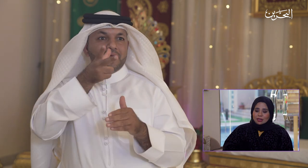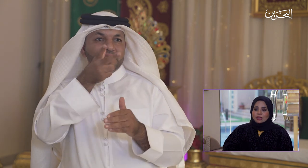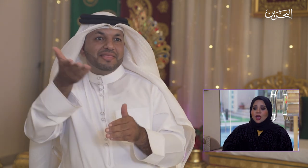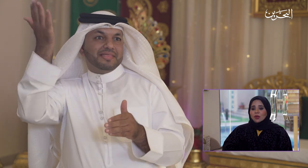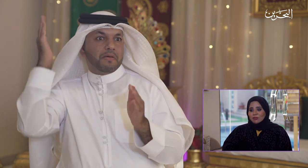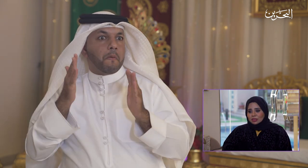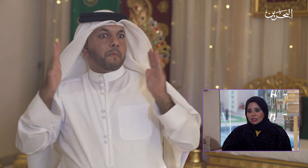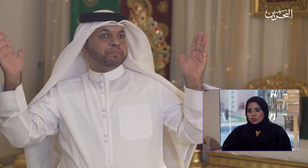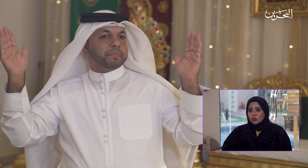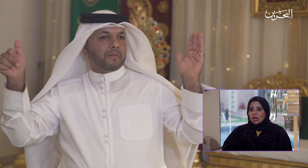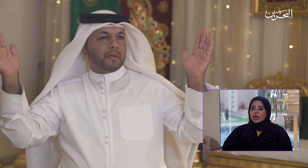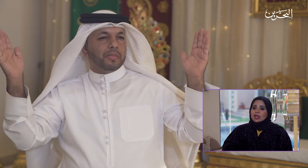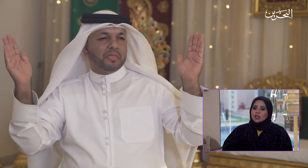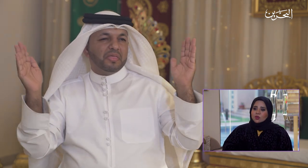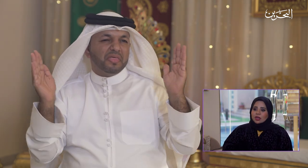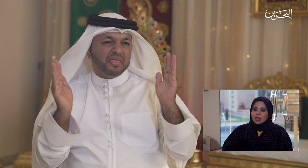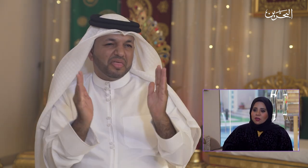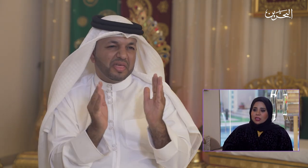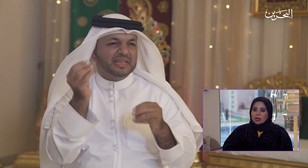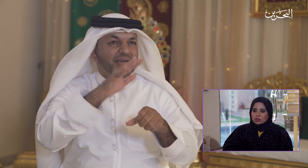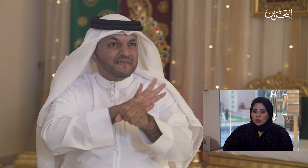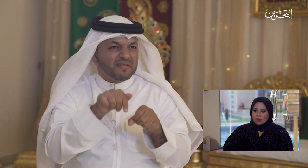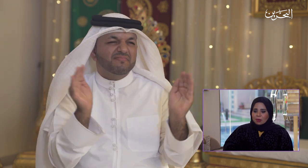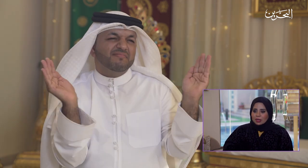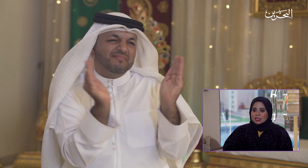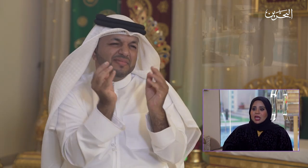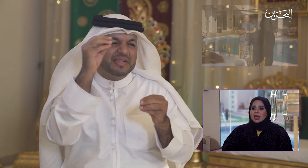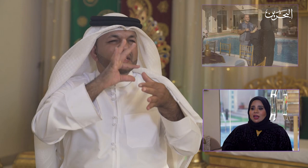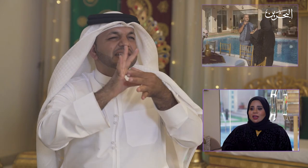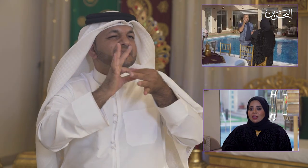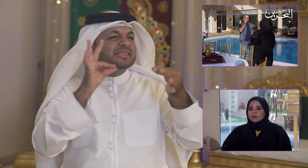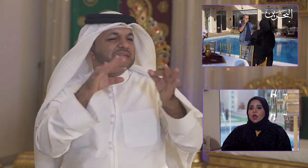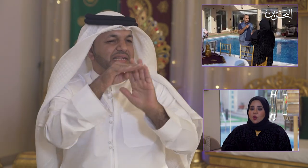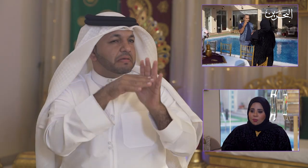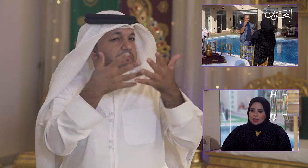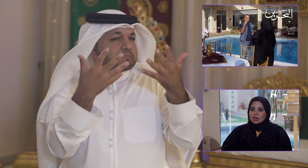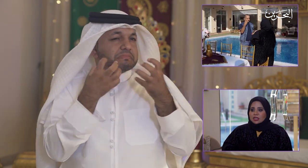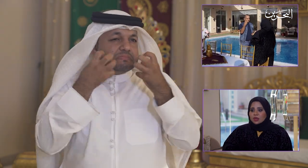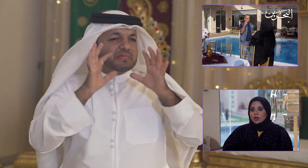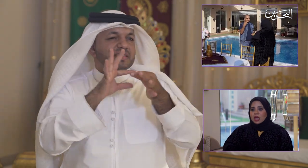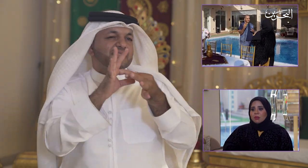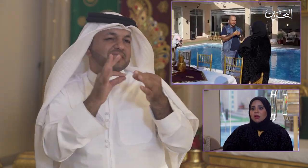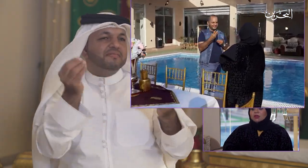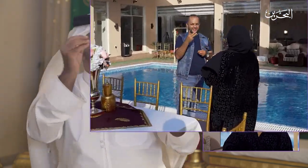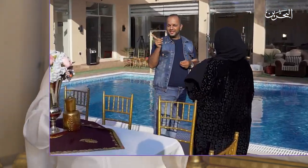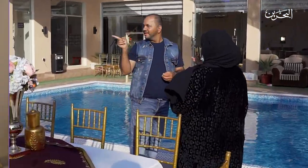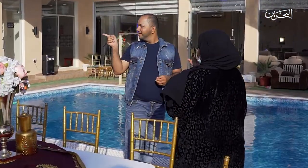الحنه او الحفلات الجلوه ان تكون الحفلات المقصوره في البيت، فهو بدا ان يسوي الاعمال داخل البيت.